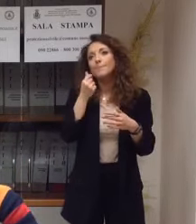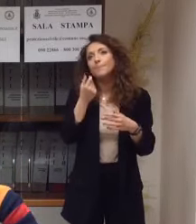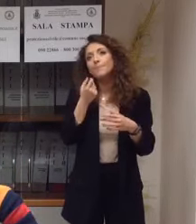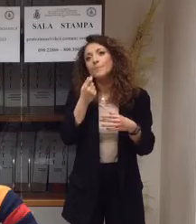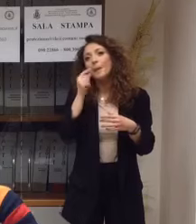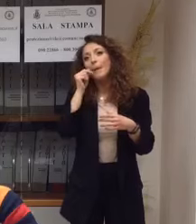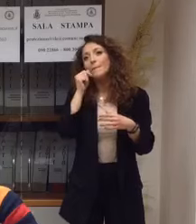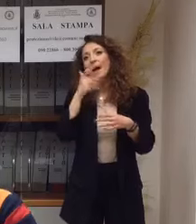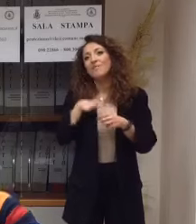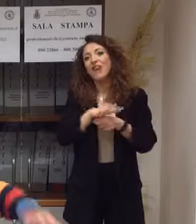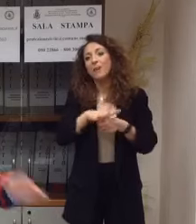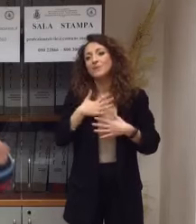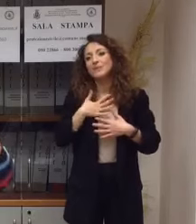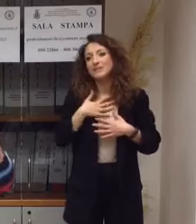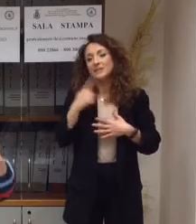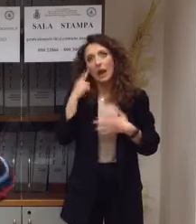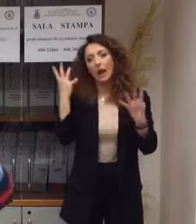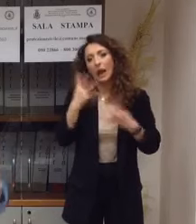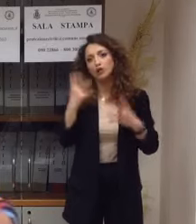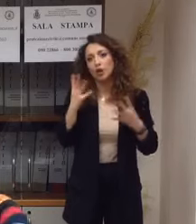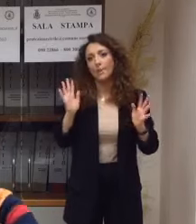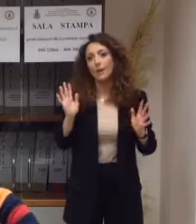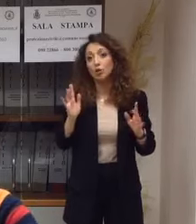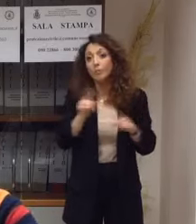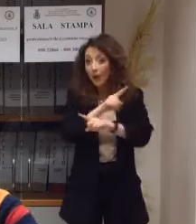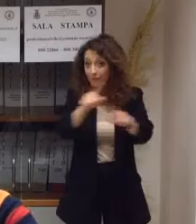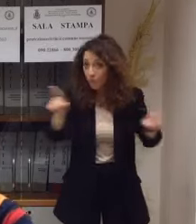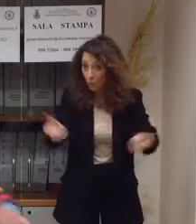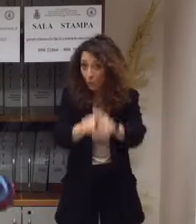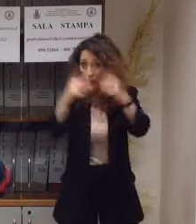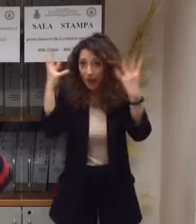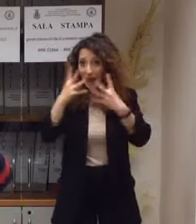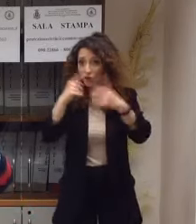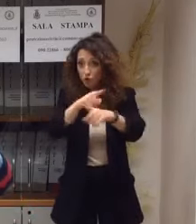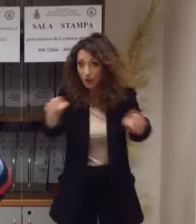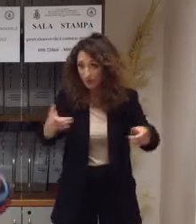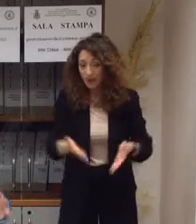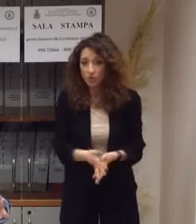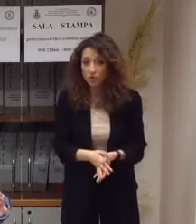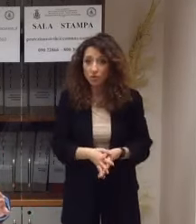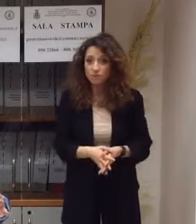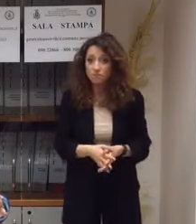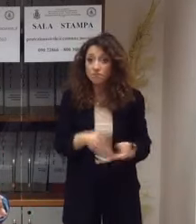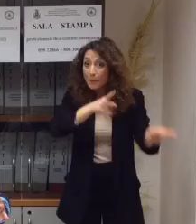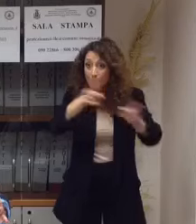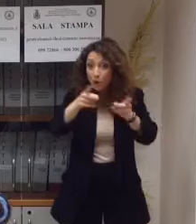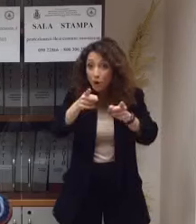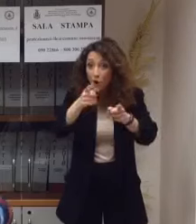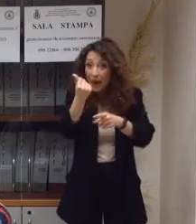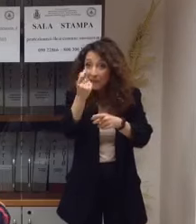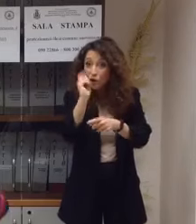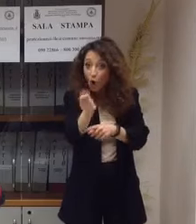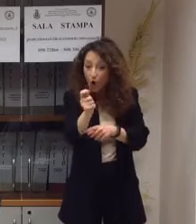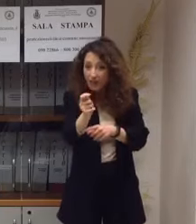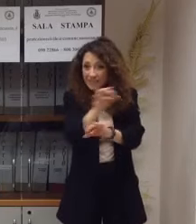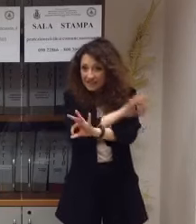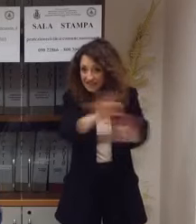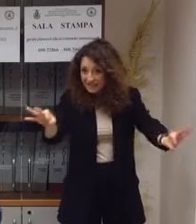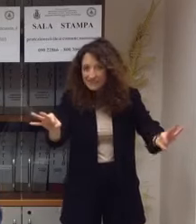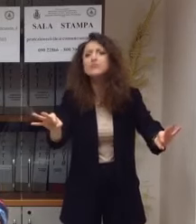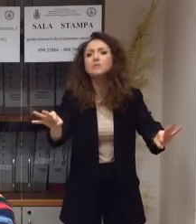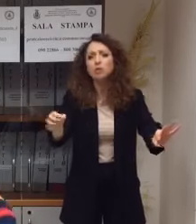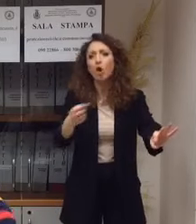ragionare, guardate, ma voi dovete ragionare allo stesso modo. Noi non avete entrate per ora e noi